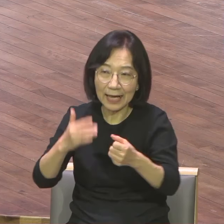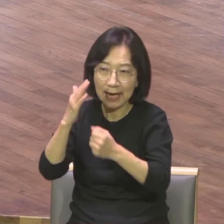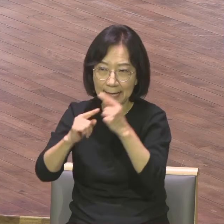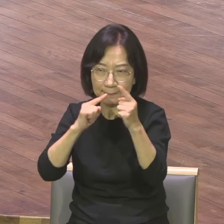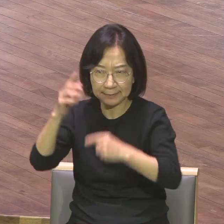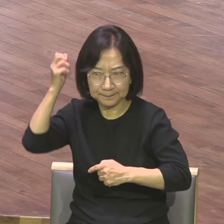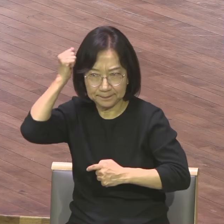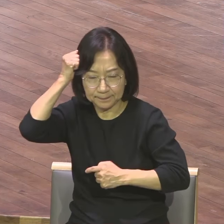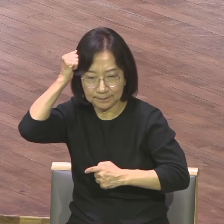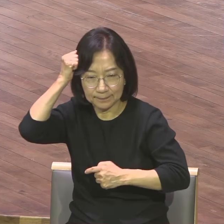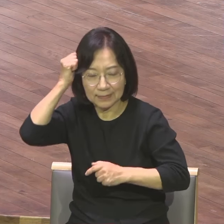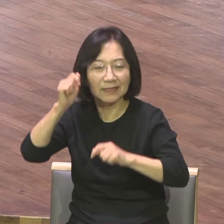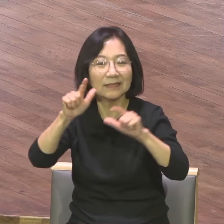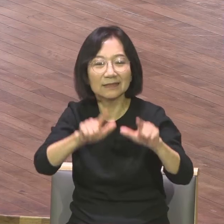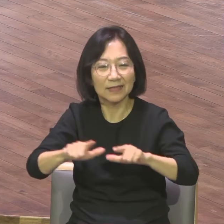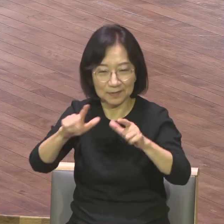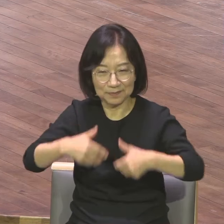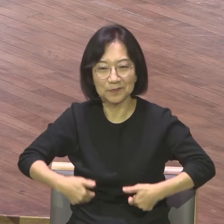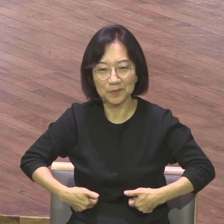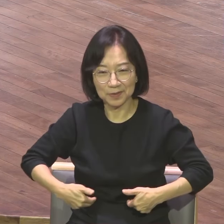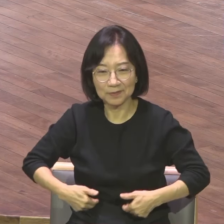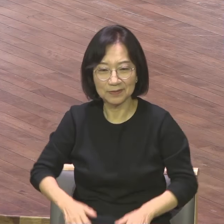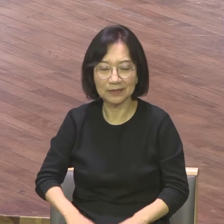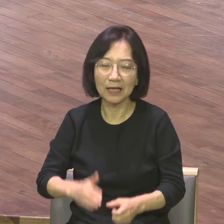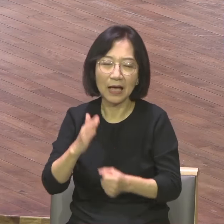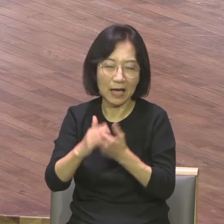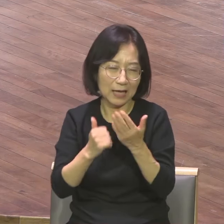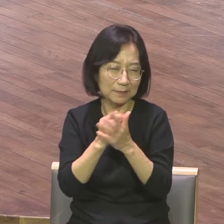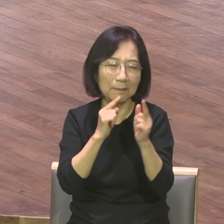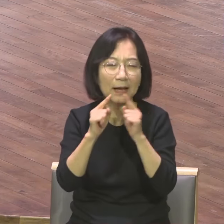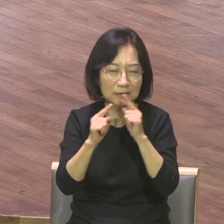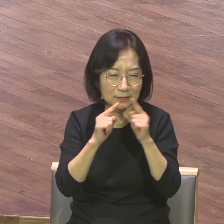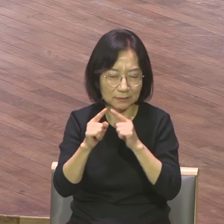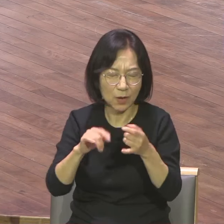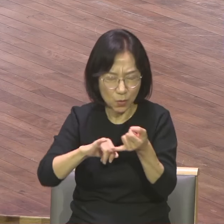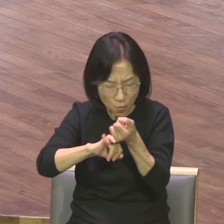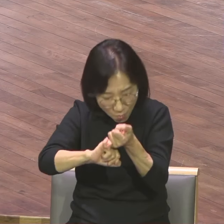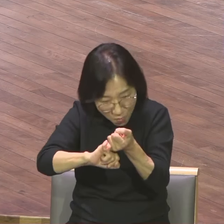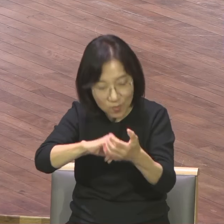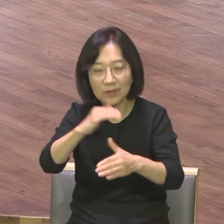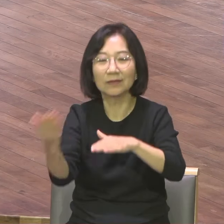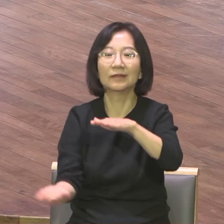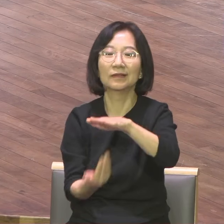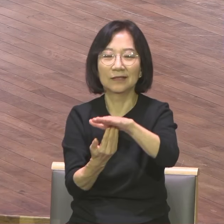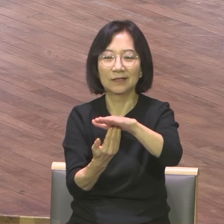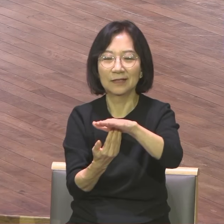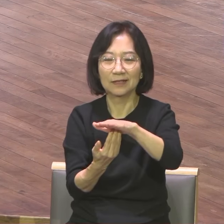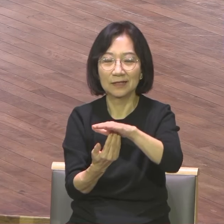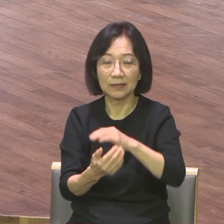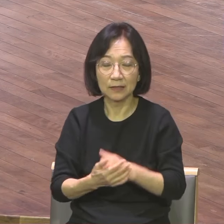것입니다. 말씀 속에 있으라. 말씀 속, 말씀은 반드시 성취되니까. 선을 행한다